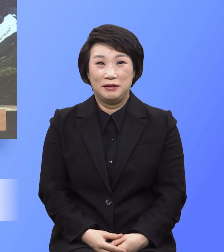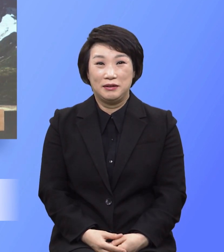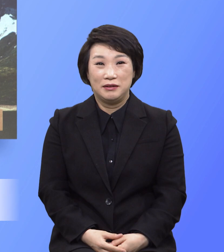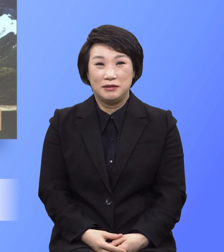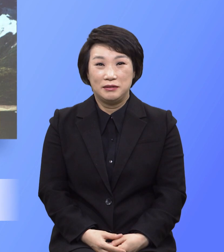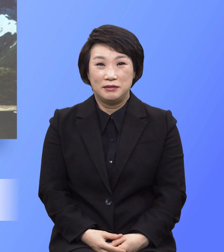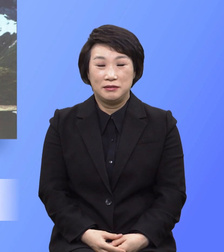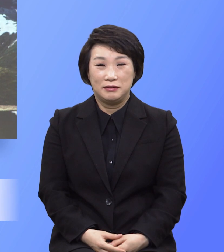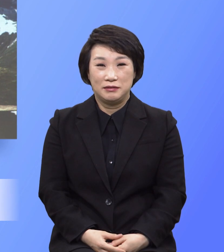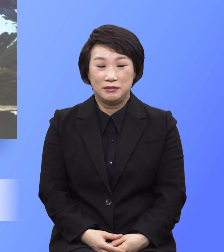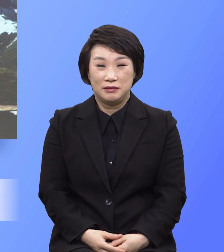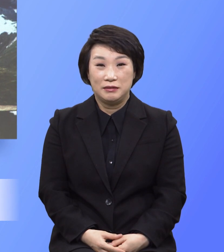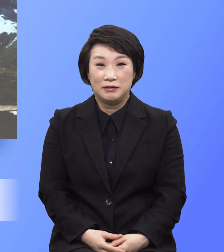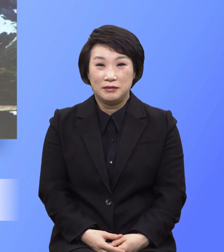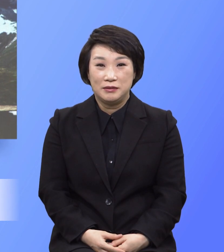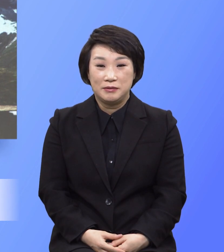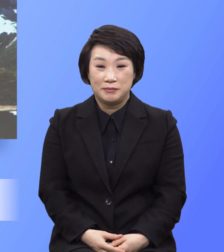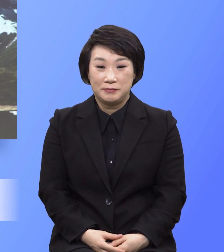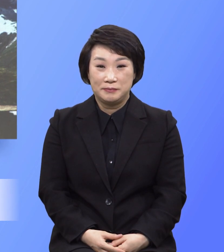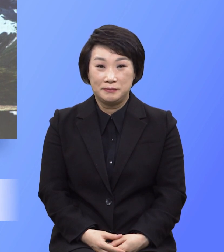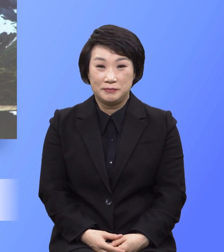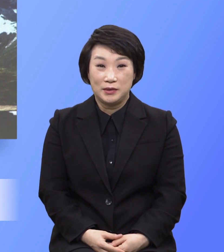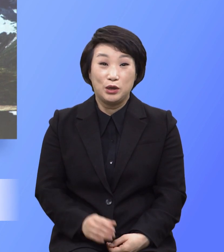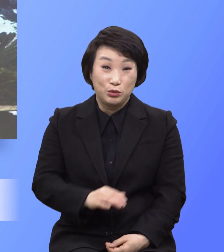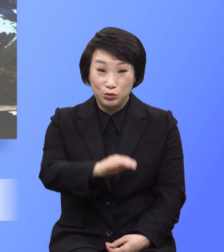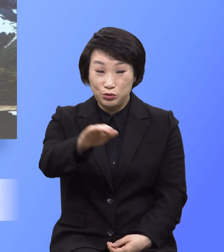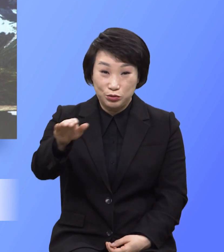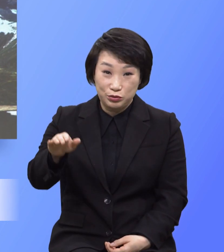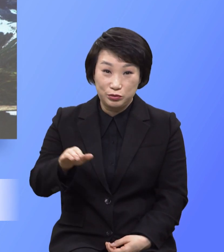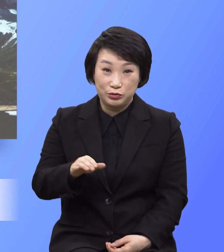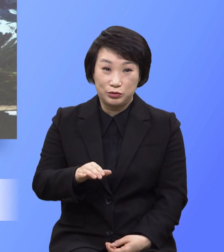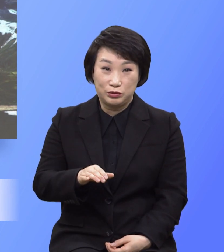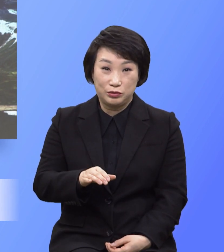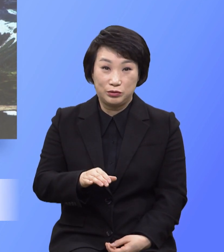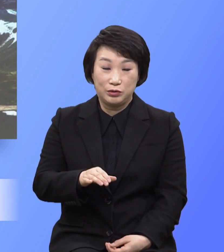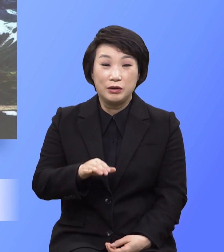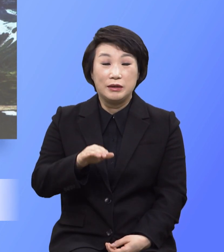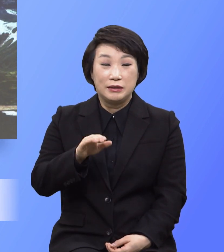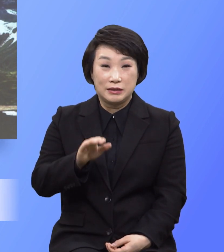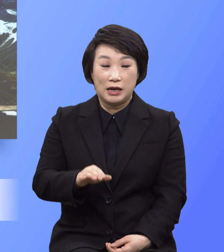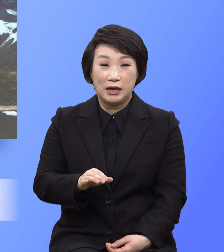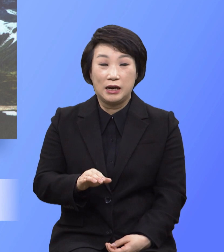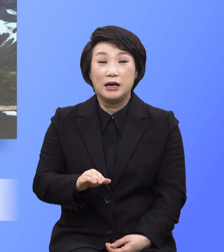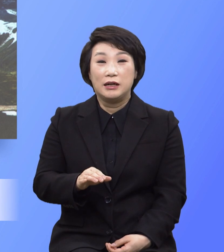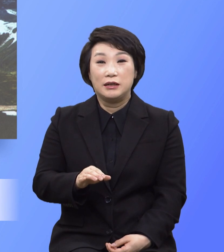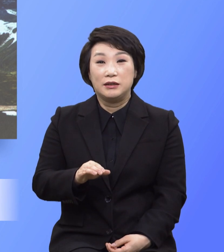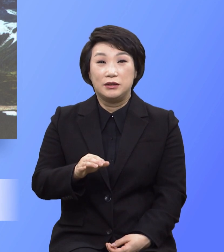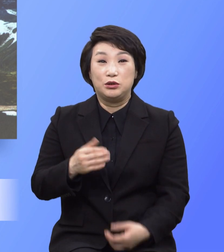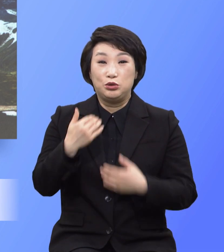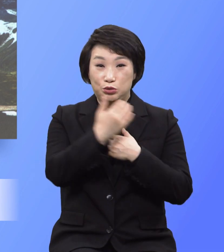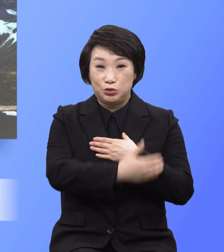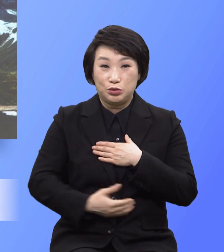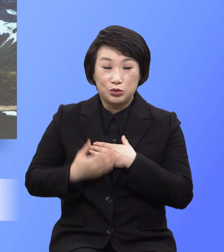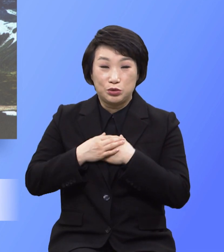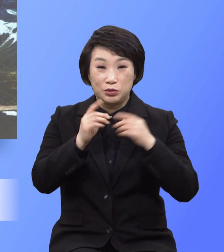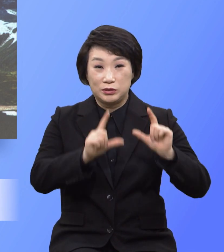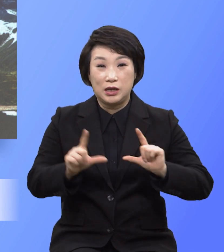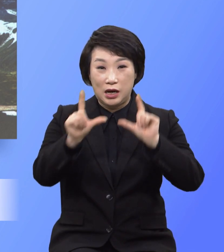예. 그러니까 우리는 이 땅에서